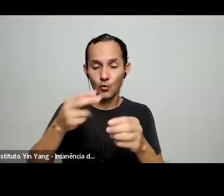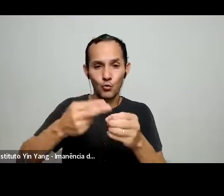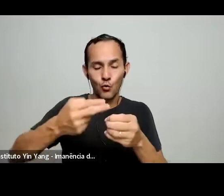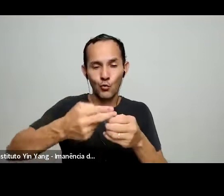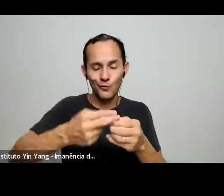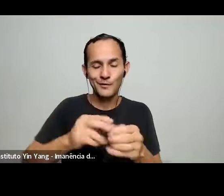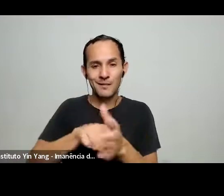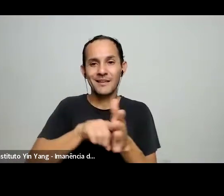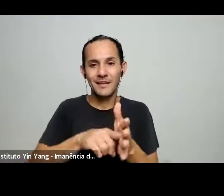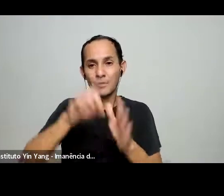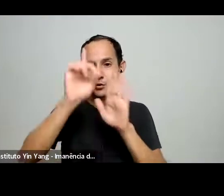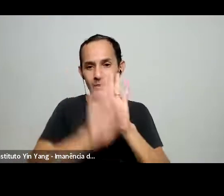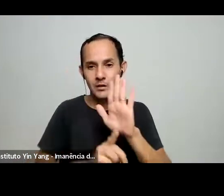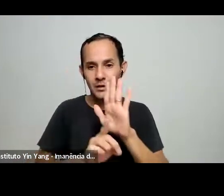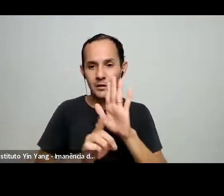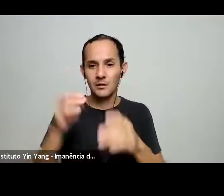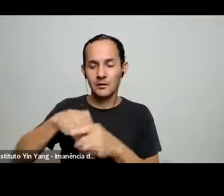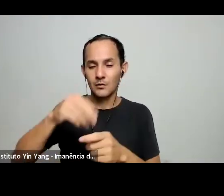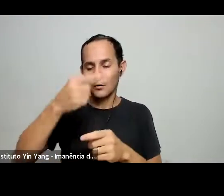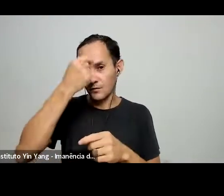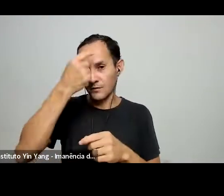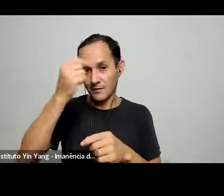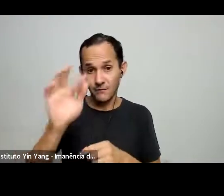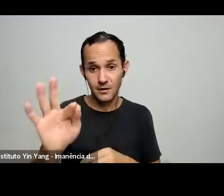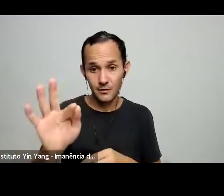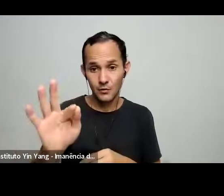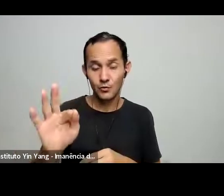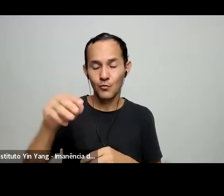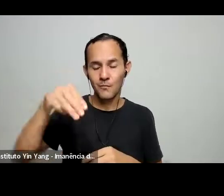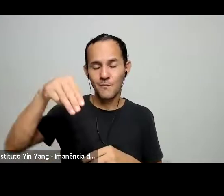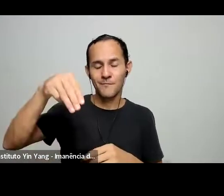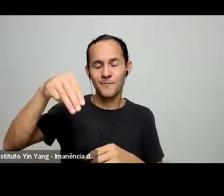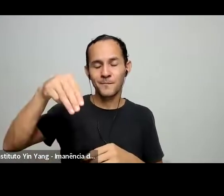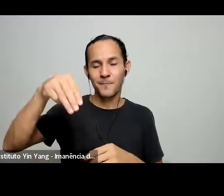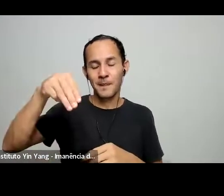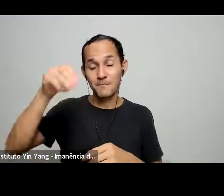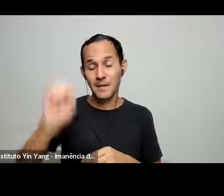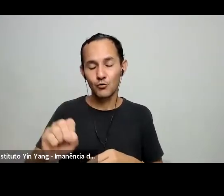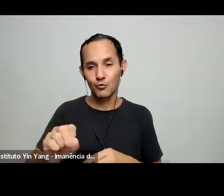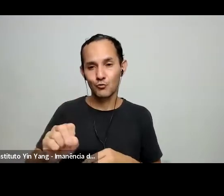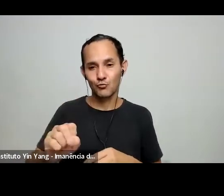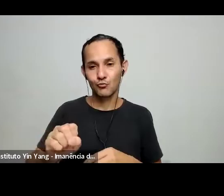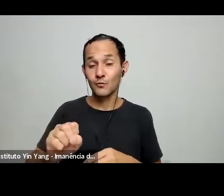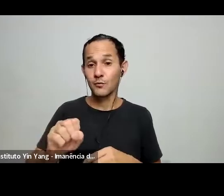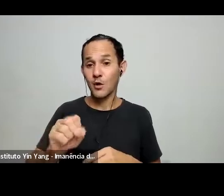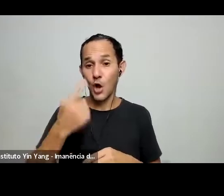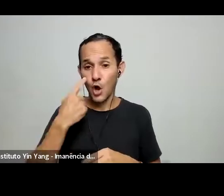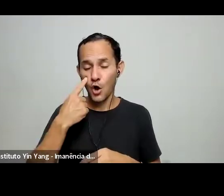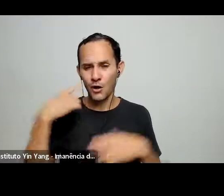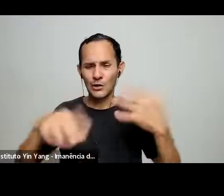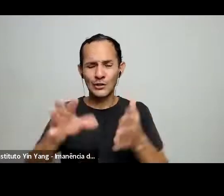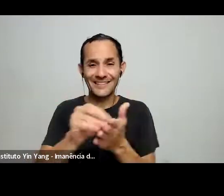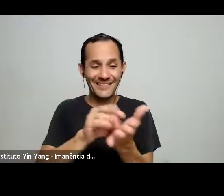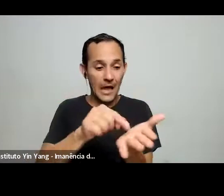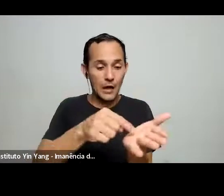Direito da Universidade Federal do Mato Grosso. Os dados são